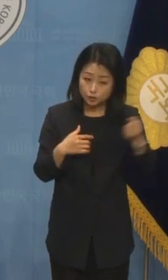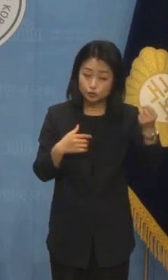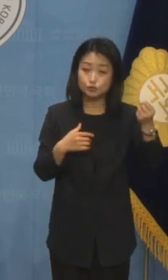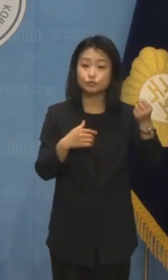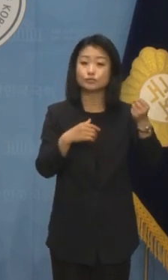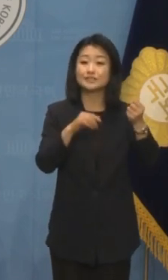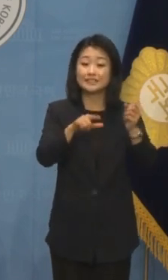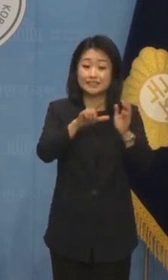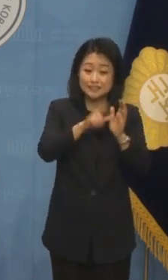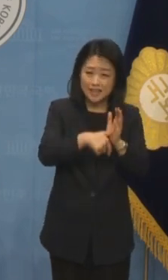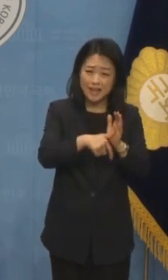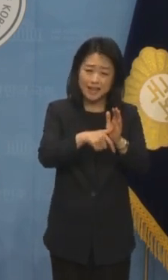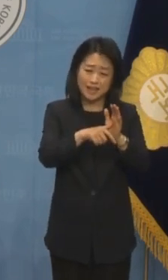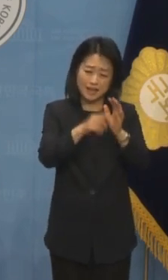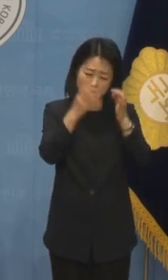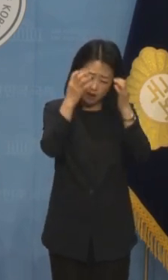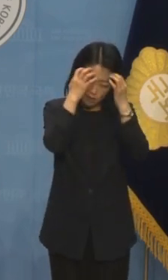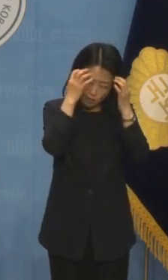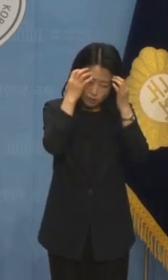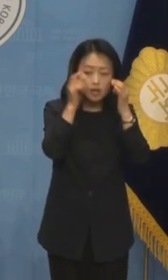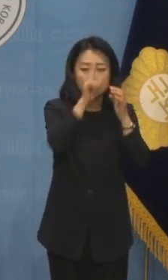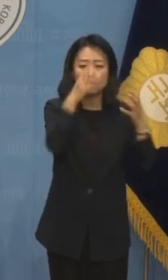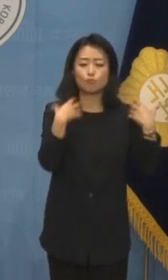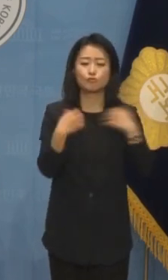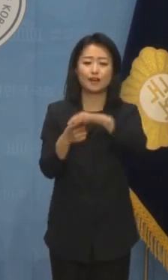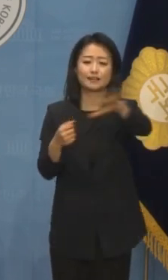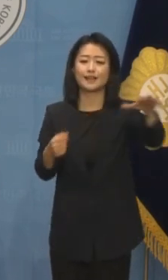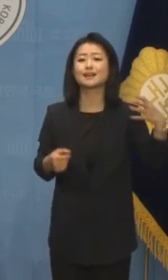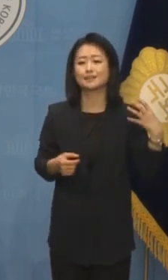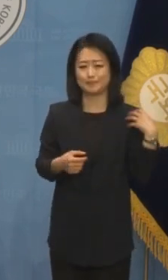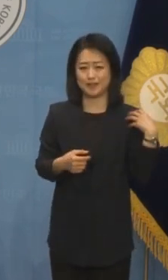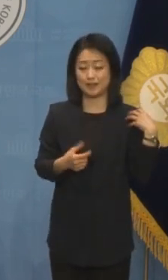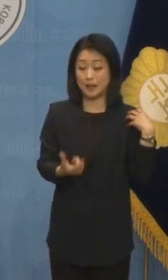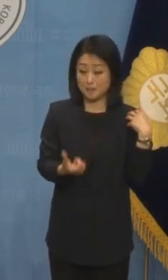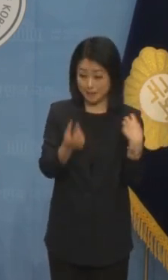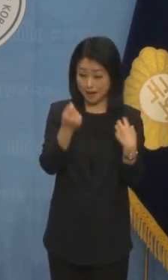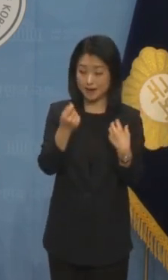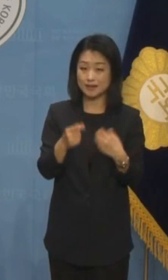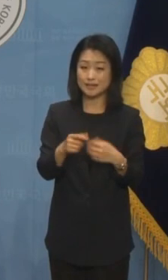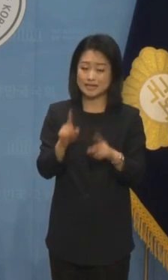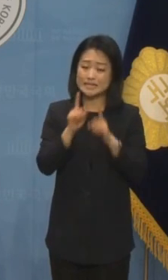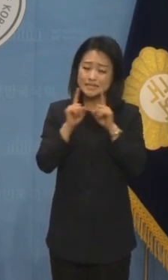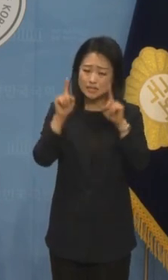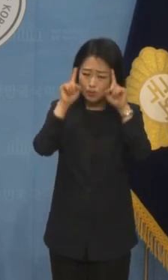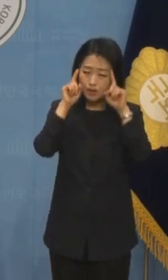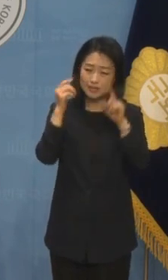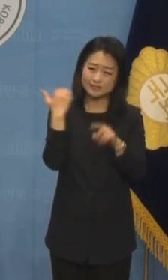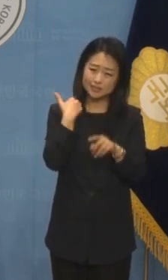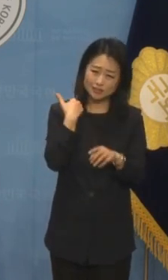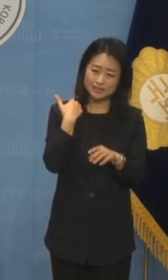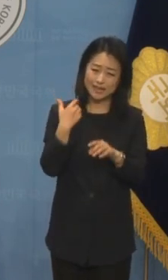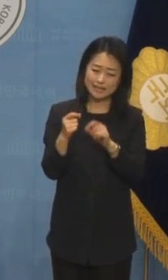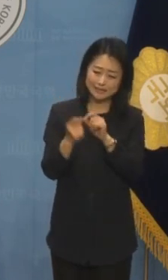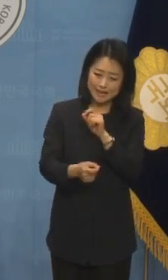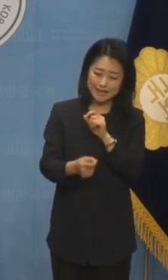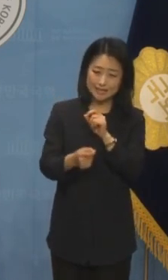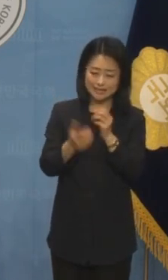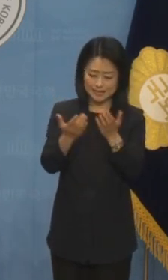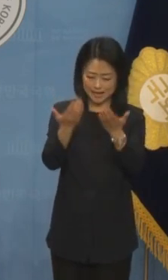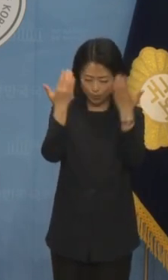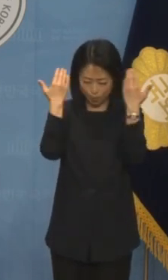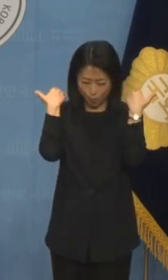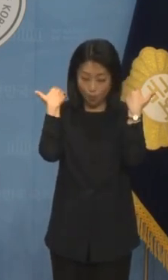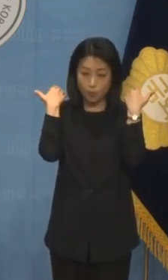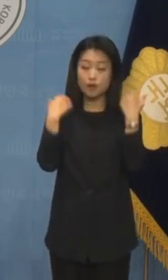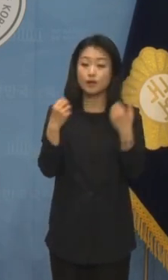길고 힘든 과정을 정부가 도맡아서 피해자가 하루빨리 이 지옥 같은 전세 사기를 잊고 새롭게